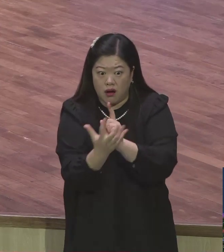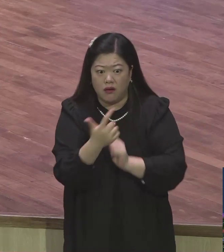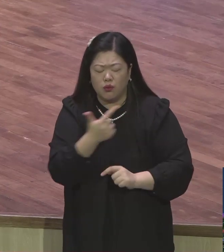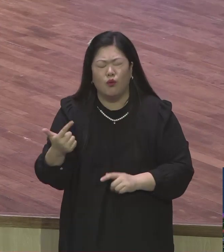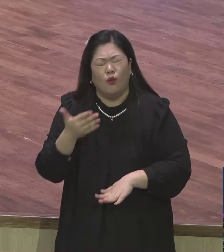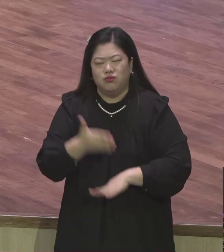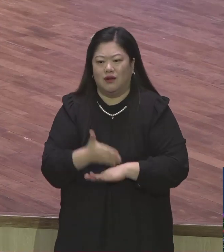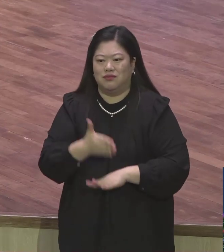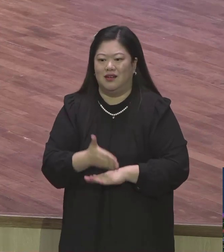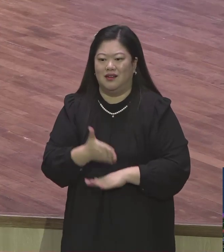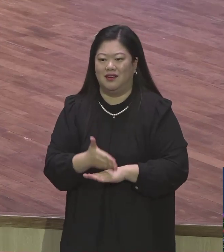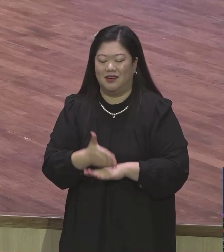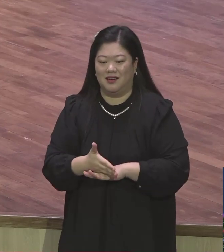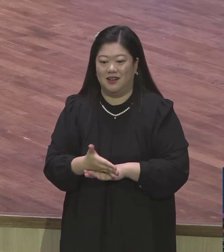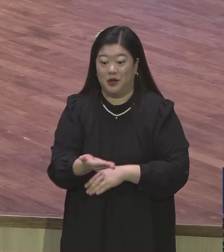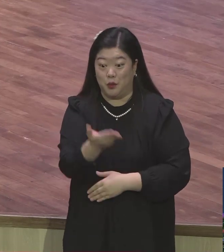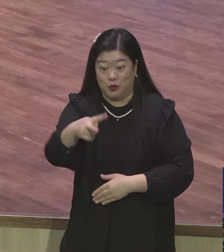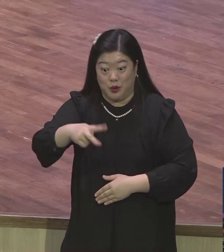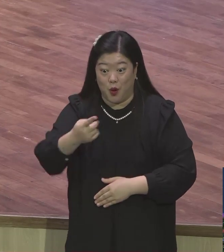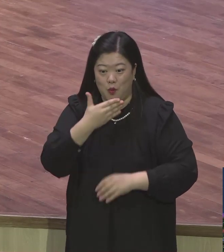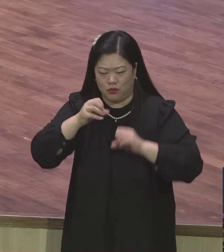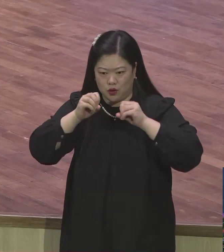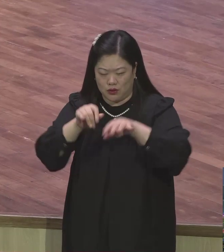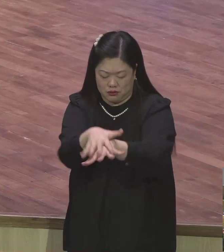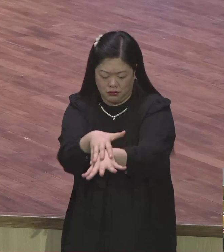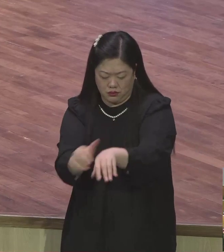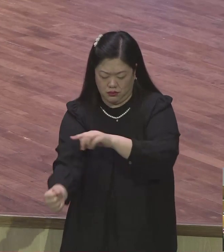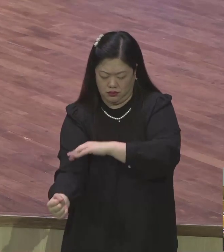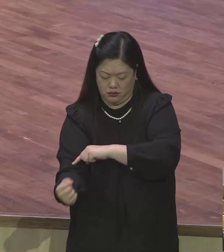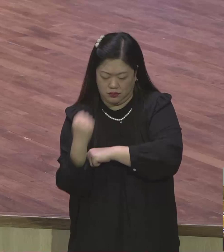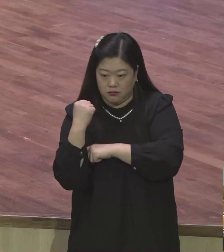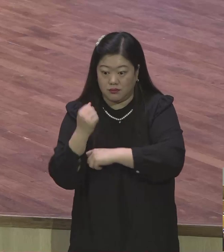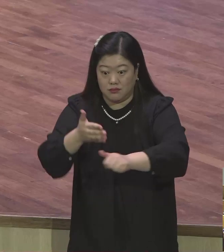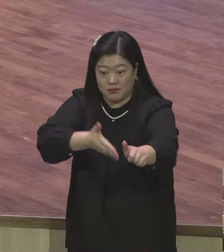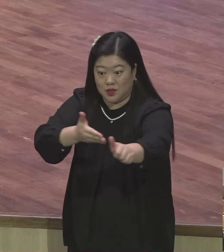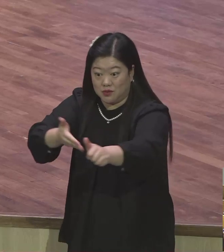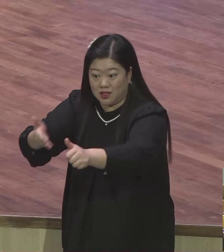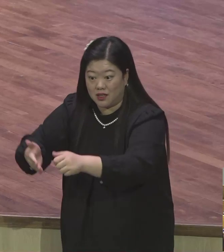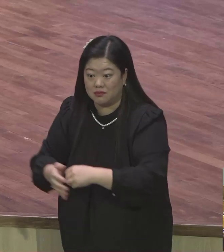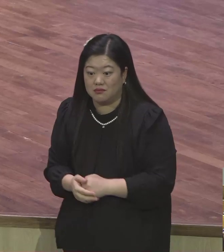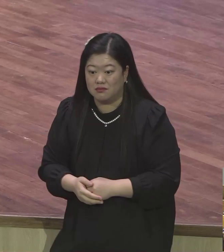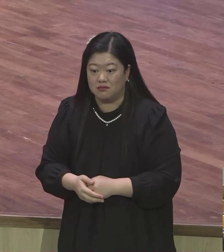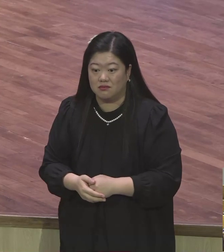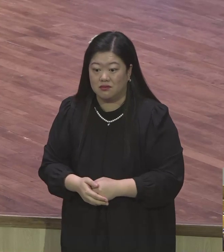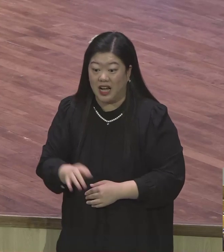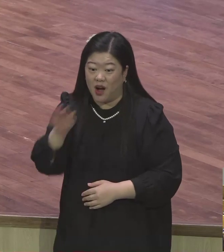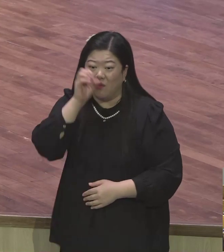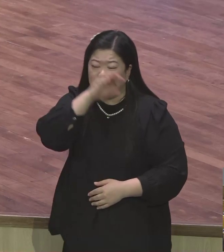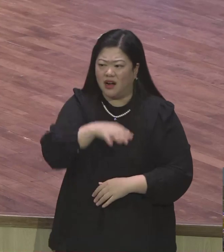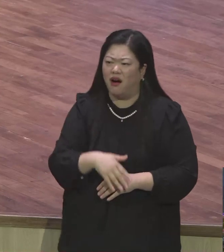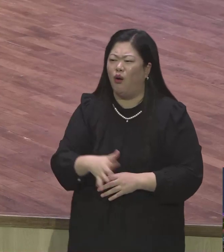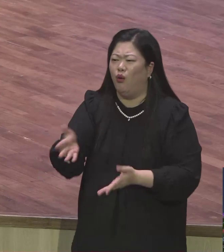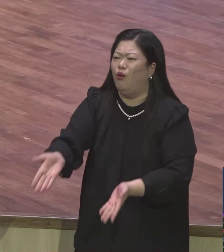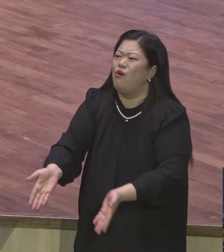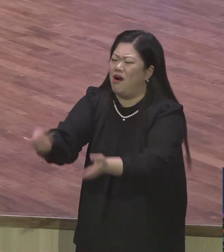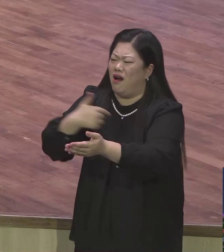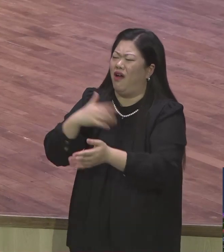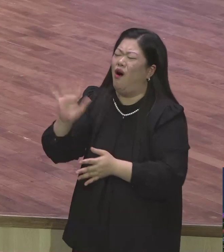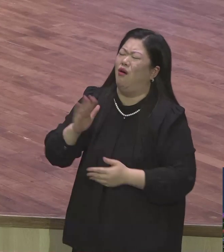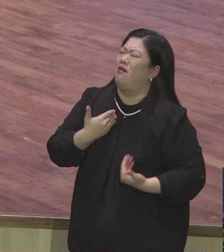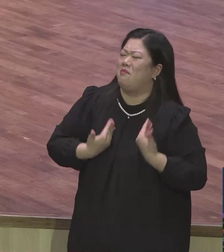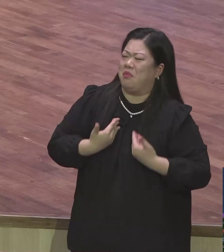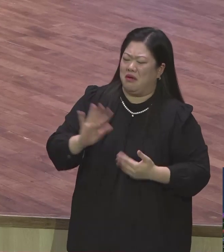모든 성도들 복음 전파의 드림팀 되시기 바랍니다. 구경꾼 되고 들러리 되면 안 돼요. 하나님 나도